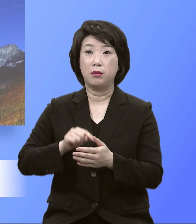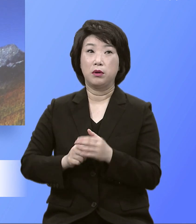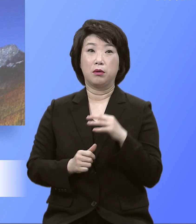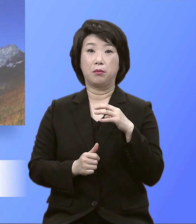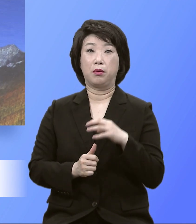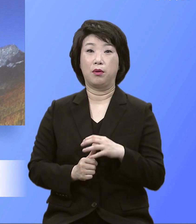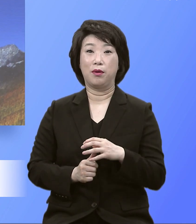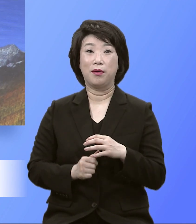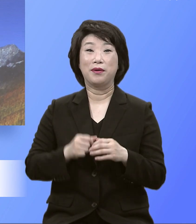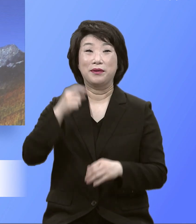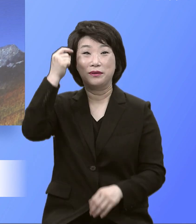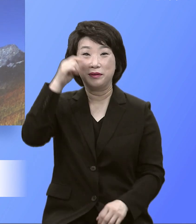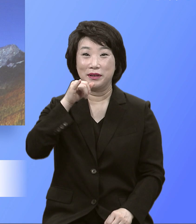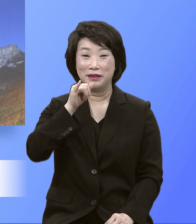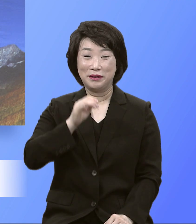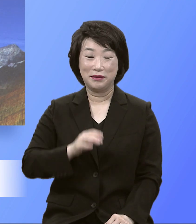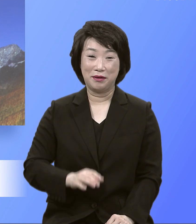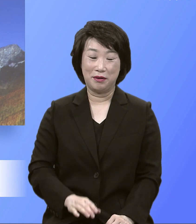나가더라고요.